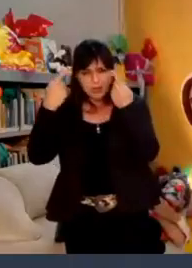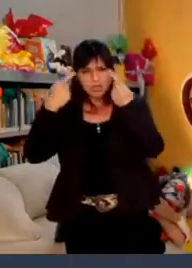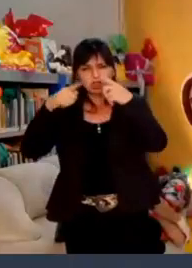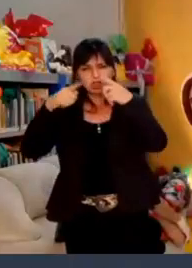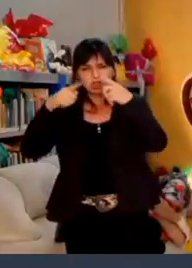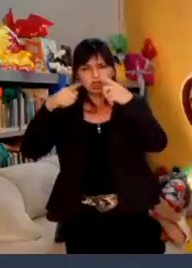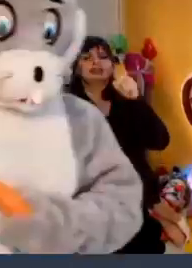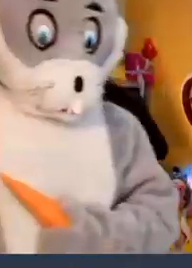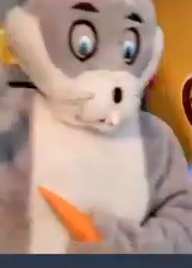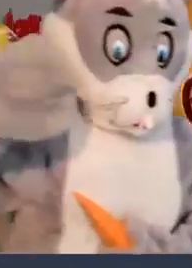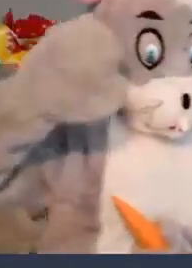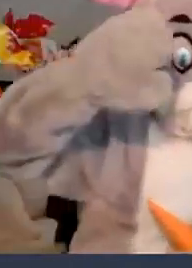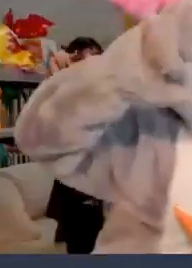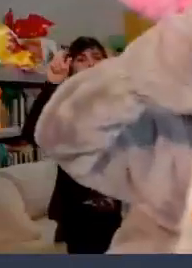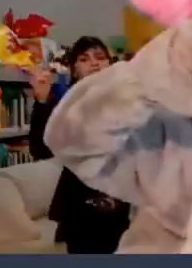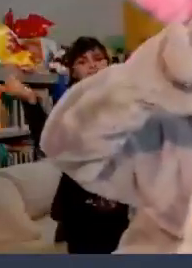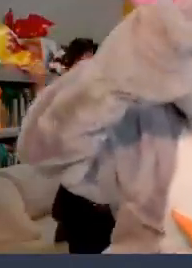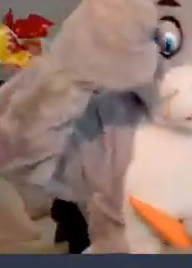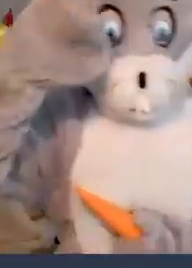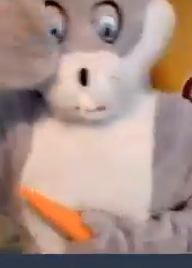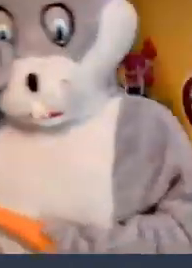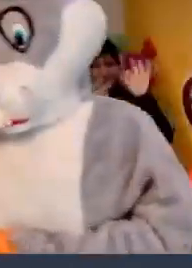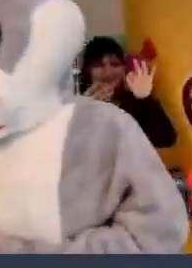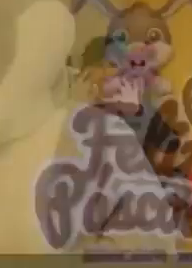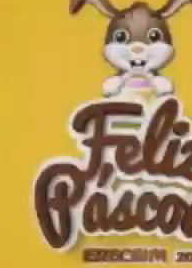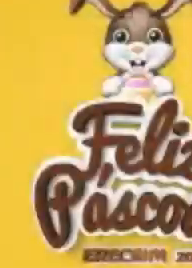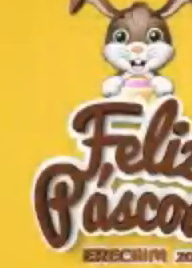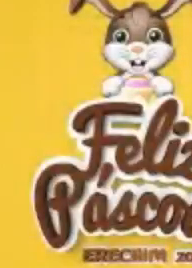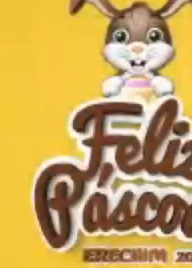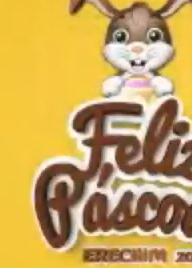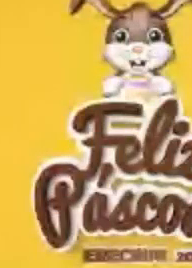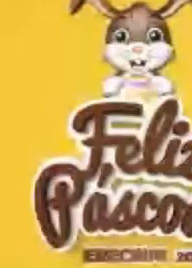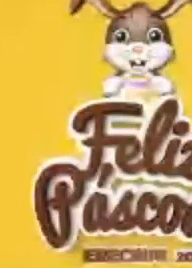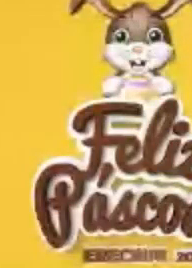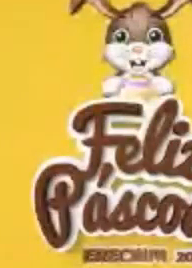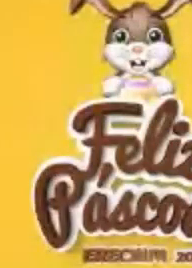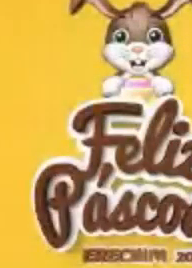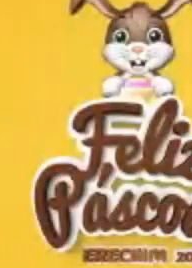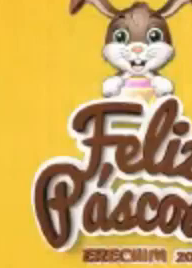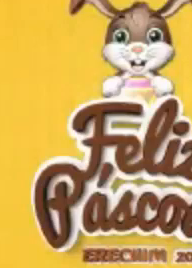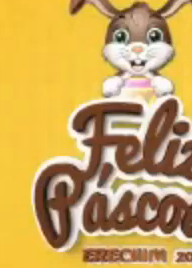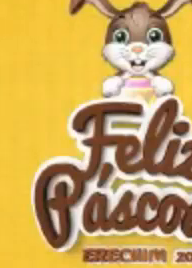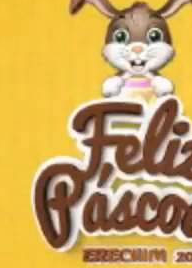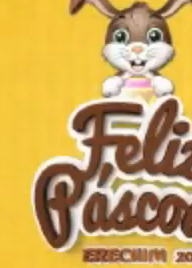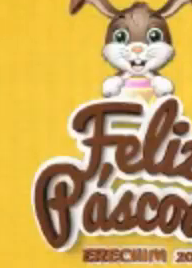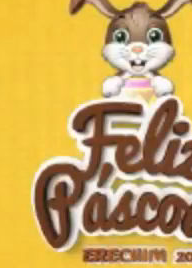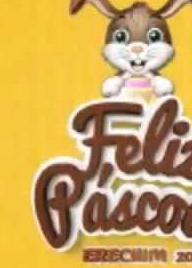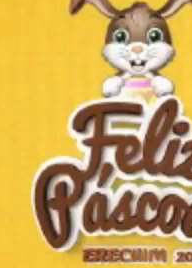minutinho para arrumar o cenário e já voltamos.